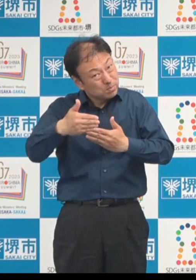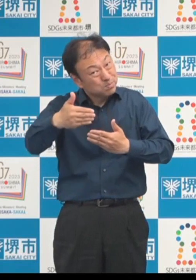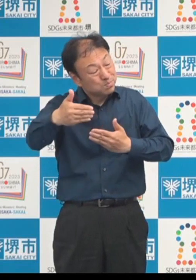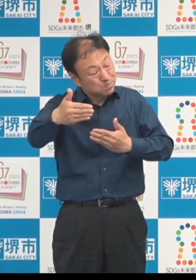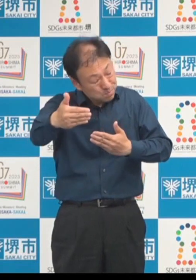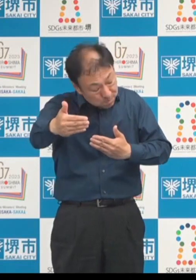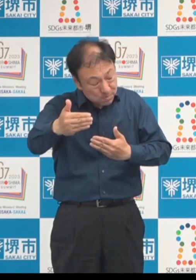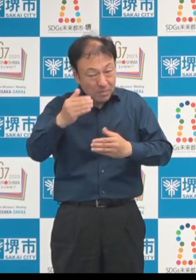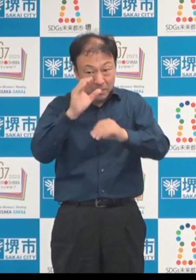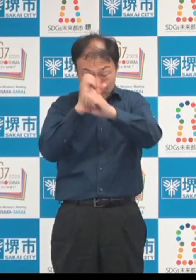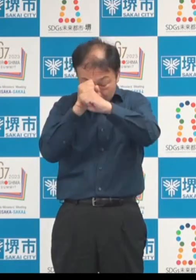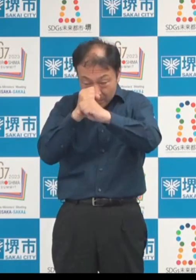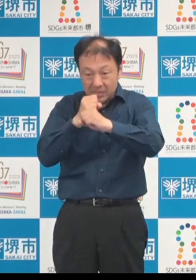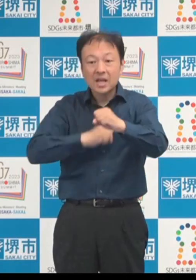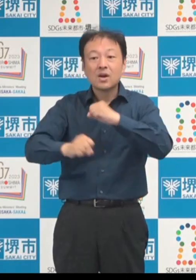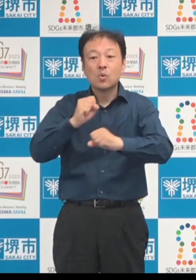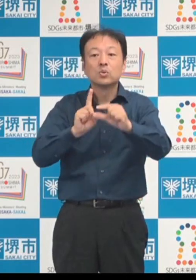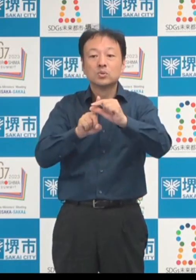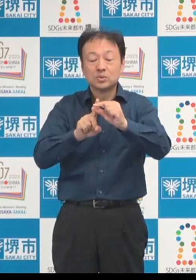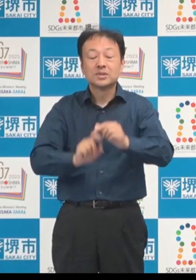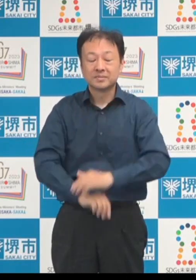という状況です。